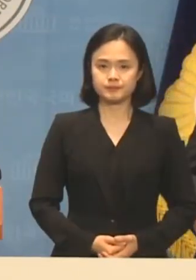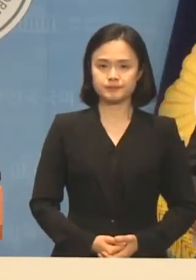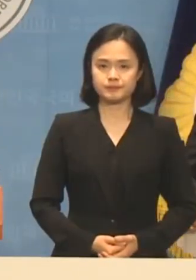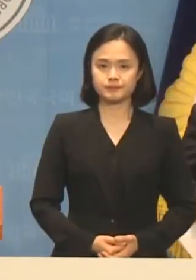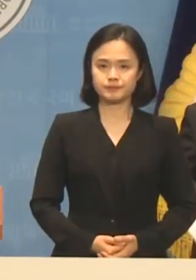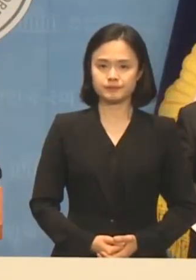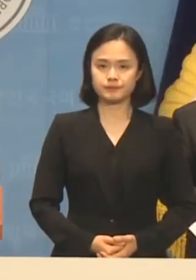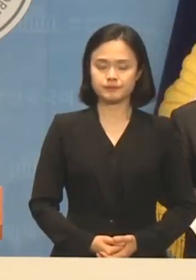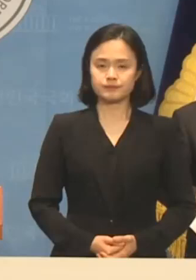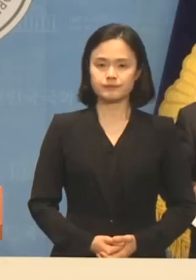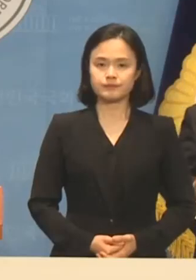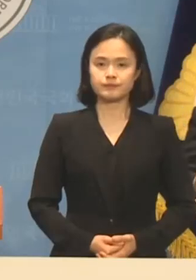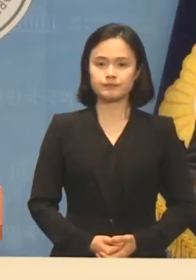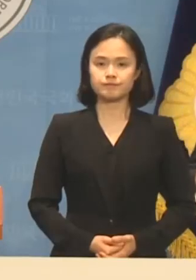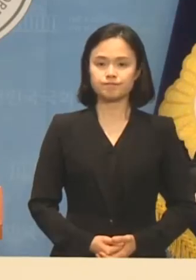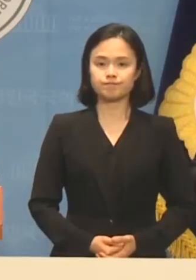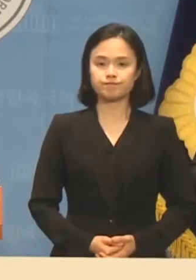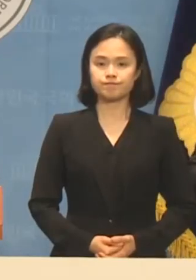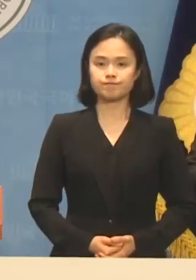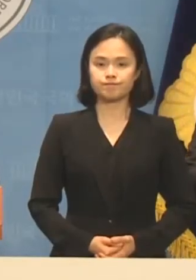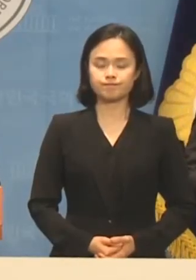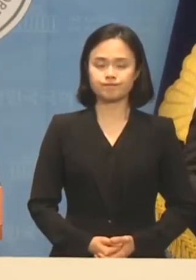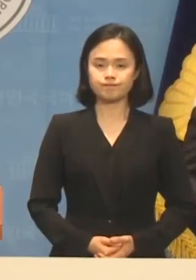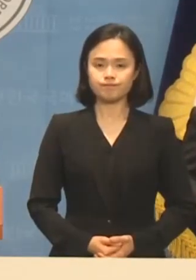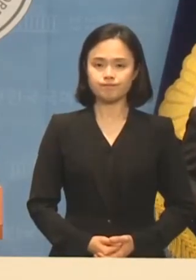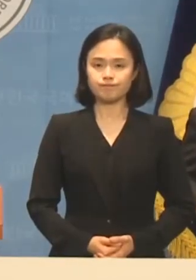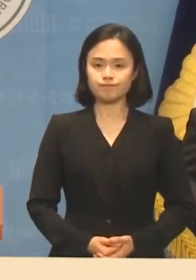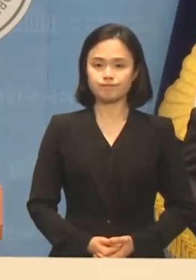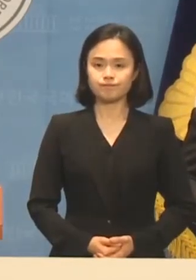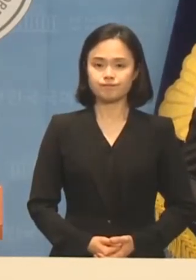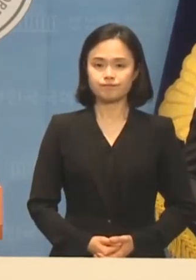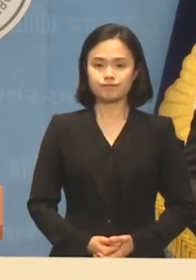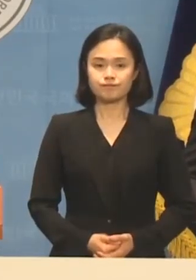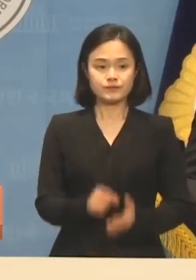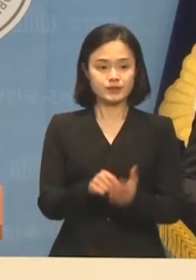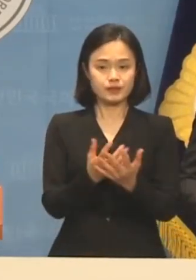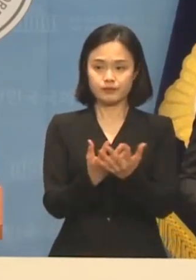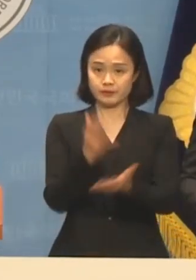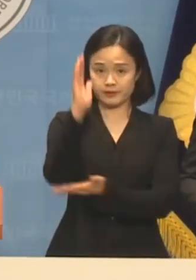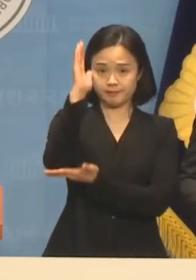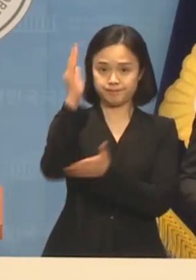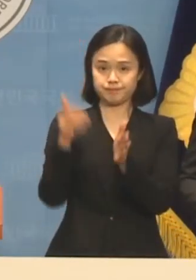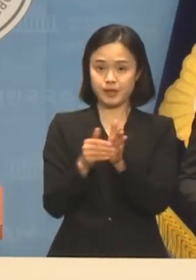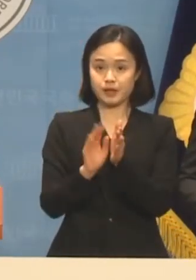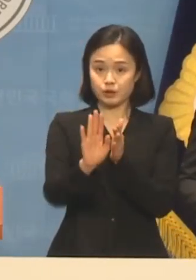예, 준비한 내용 모두 마쳤습니다. 오늘 기자회견 직후에 바로 경찰청